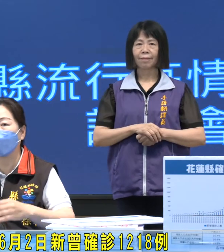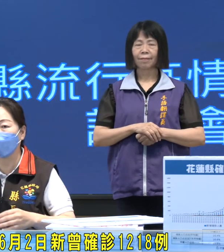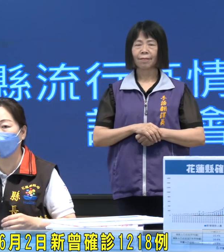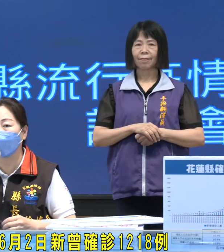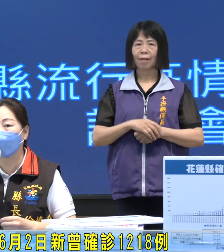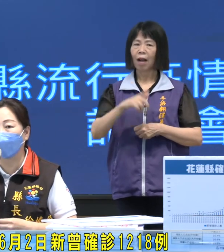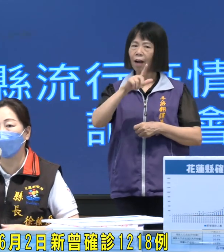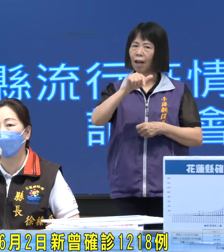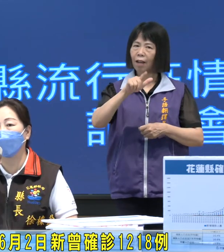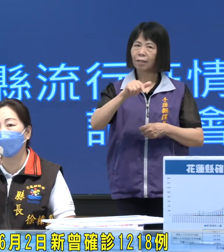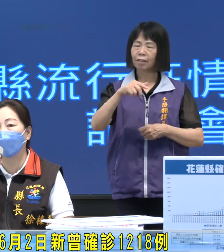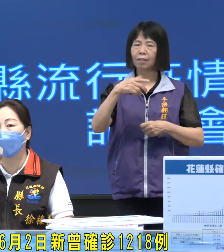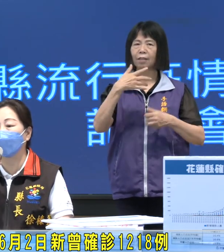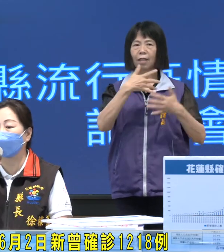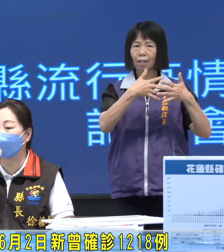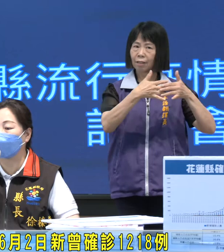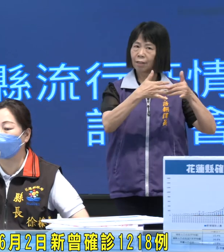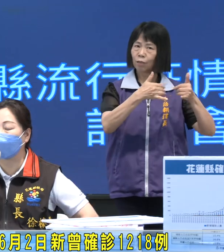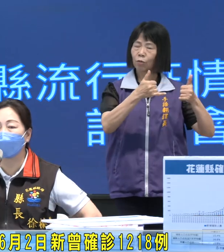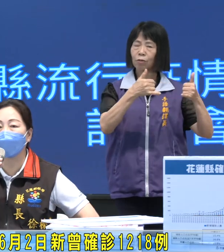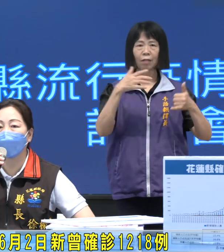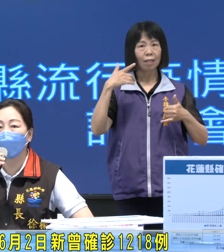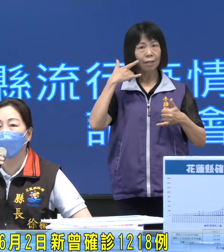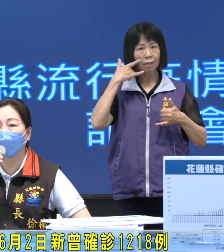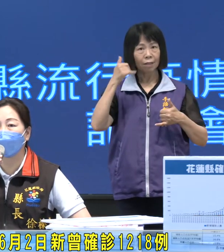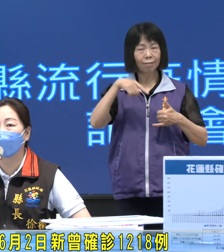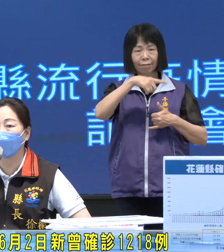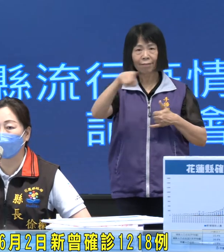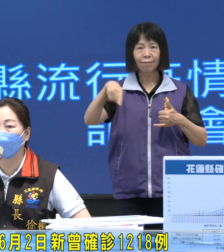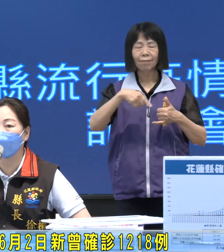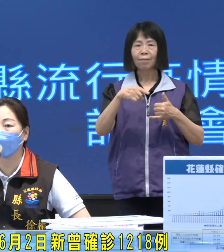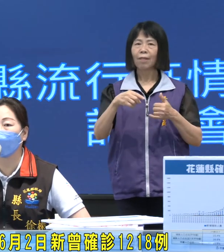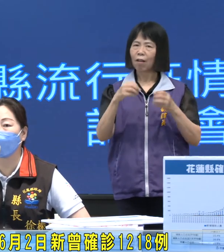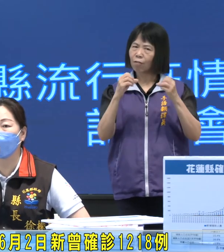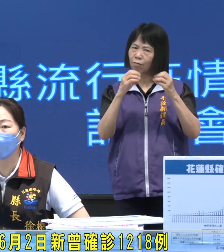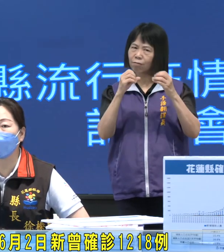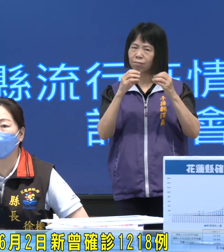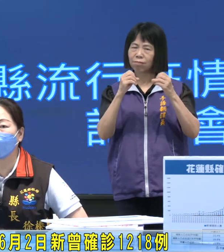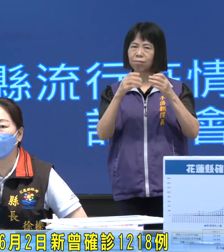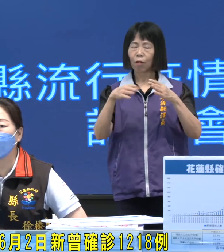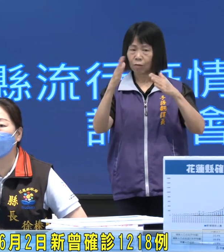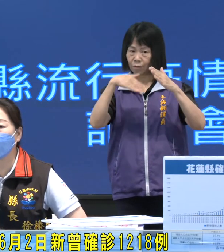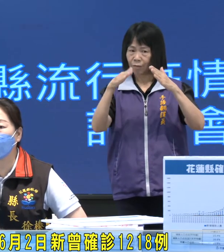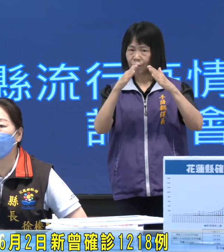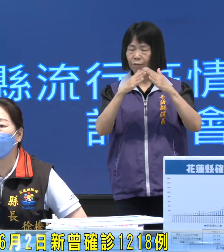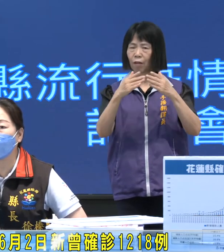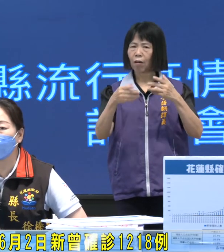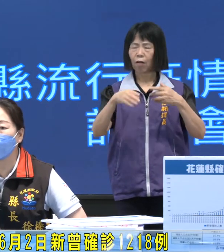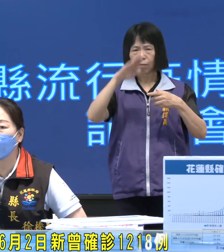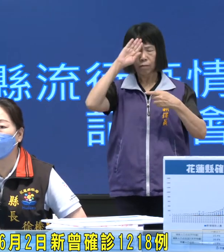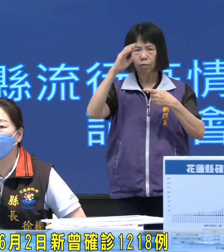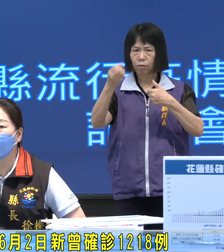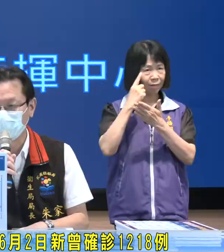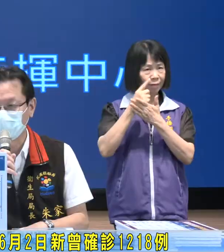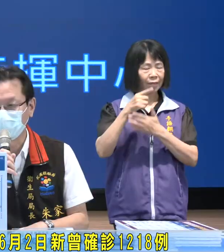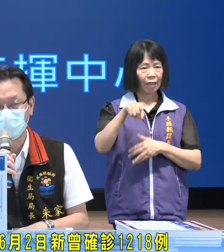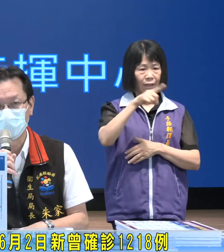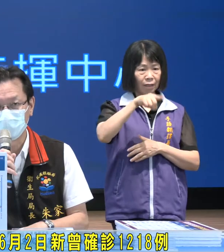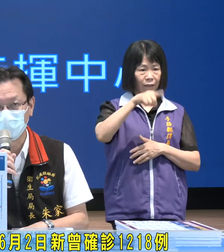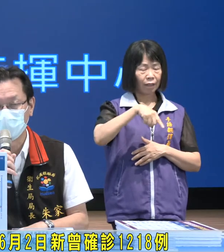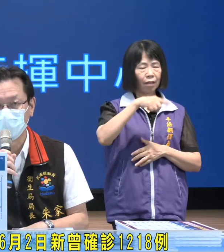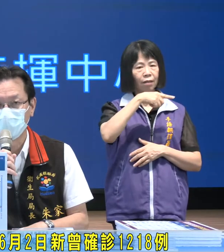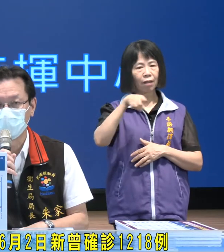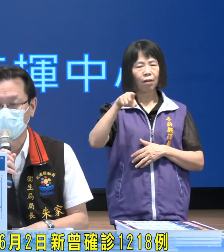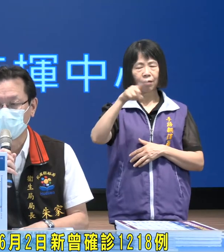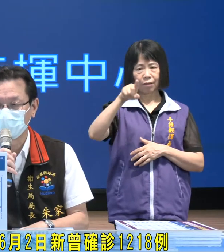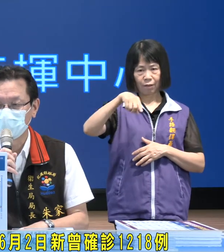我们的老师还有我们的这个家长再一次看看整个学校的确诊状况的部分。 卫生局长